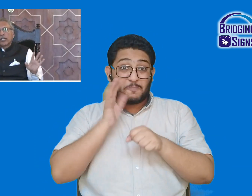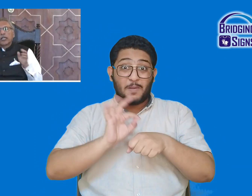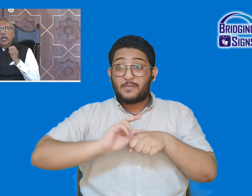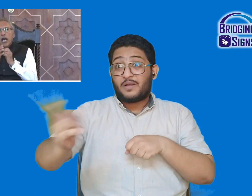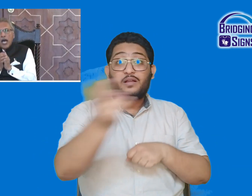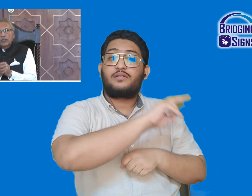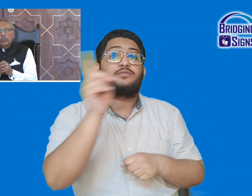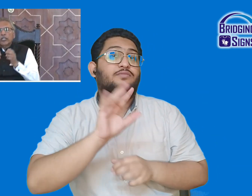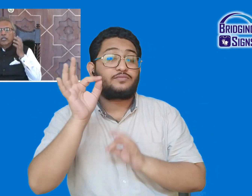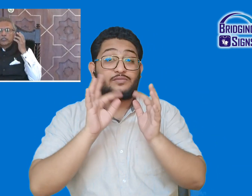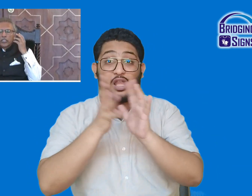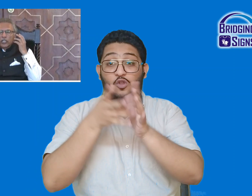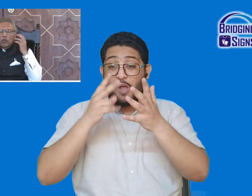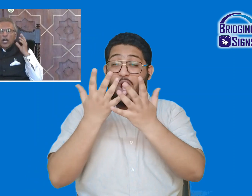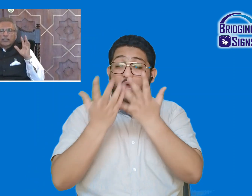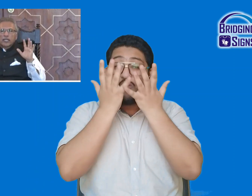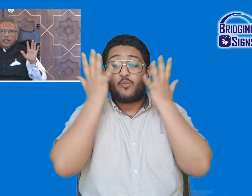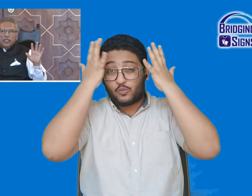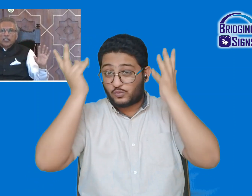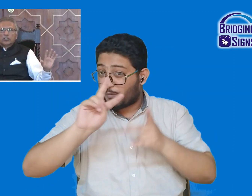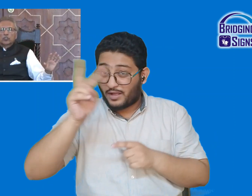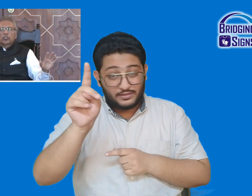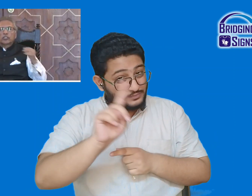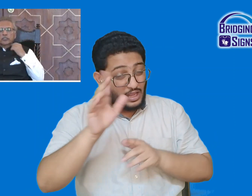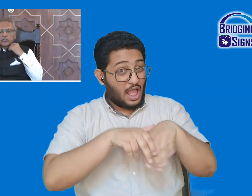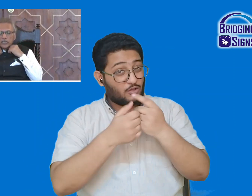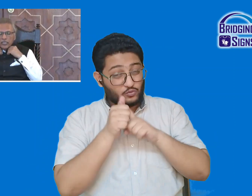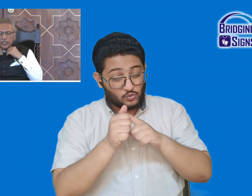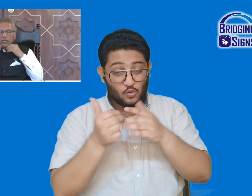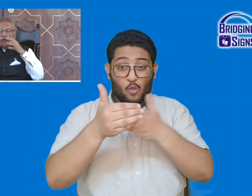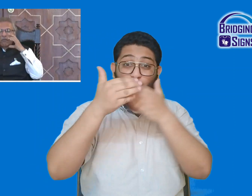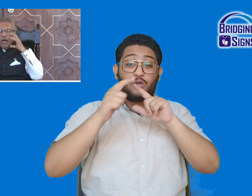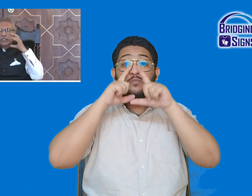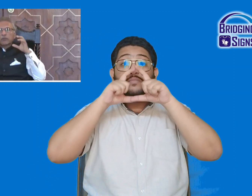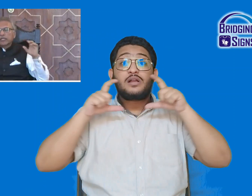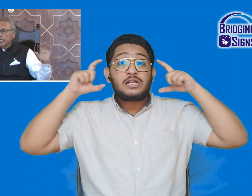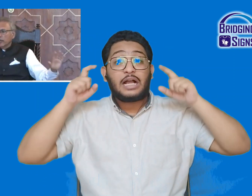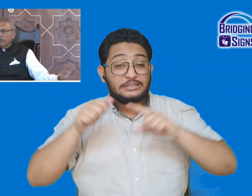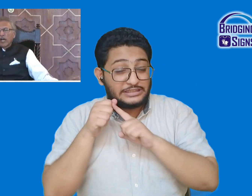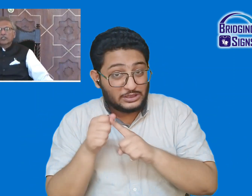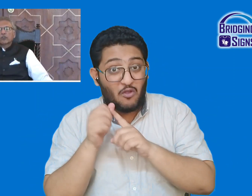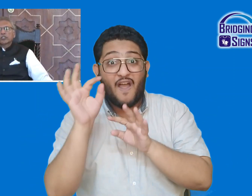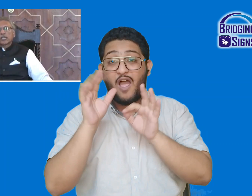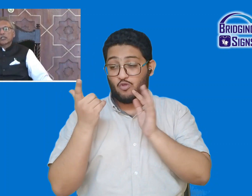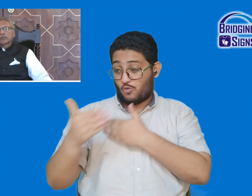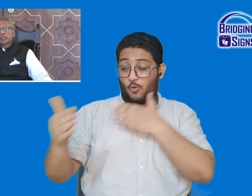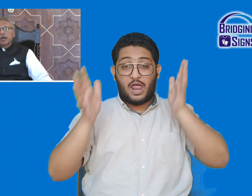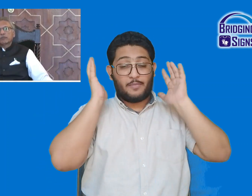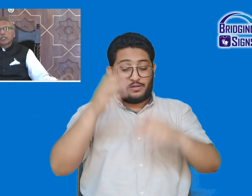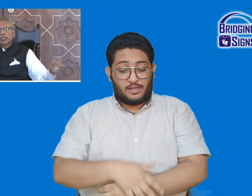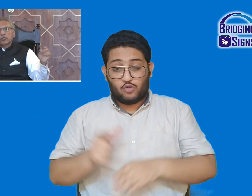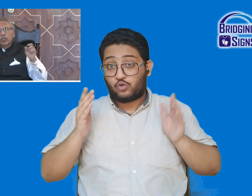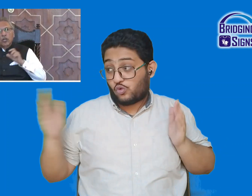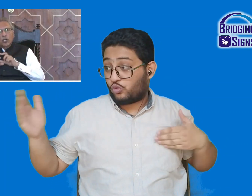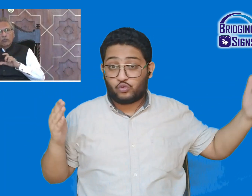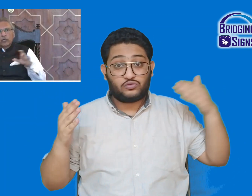کو نہ لگے, ہاتھ دھوئیں, چہرے کو ہاتھ نہ لگائیں, سوشل ڈسٹنسنگ رکھیں, ماسک پہنیں, فاصلوں کے ساتھ اپنی جماعت